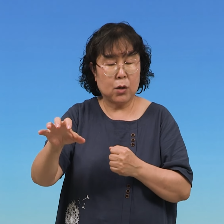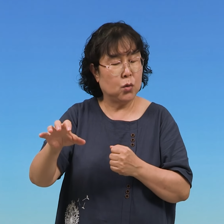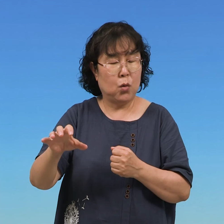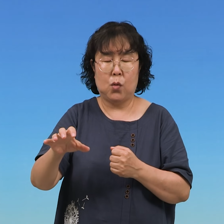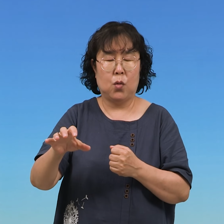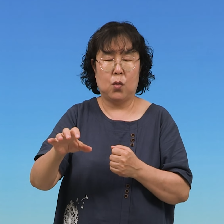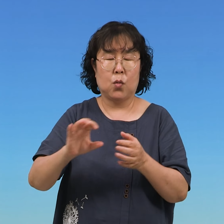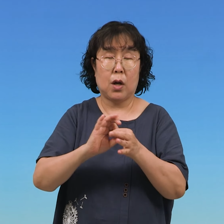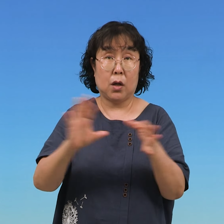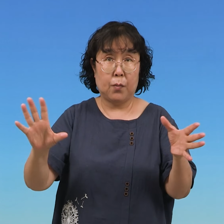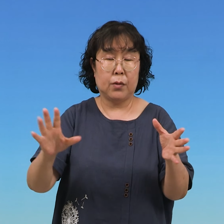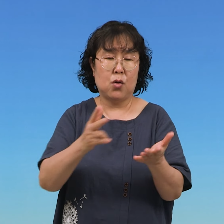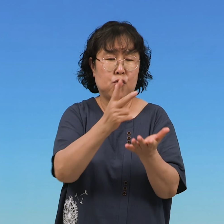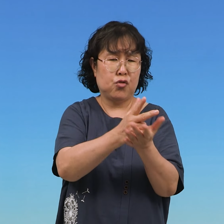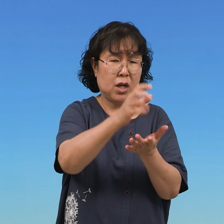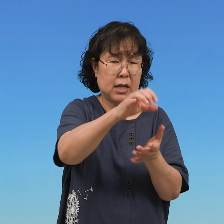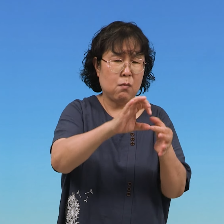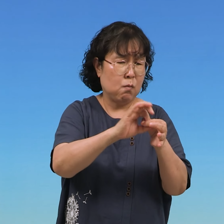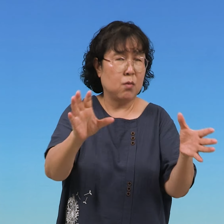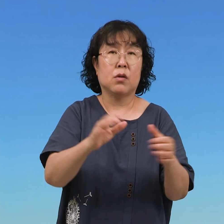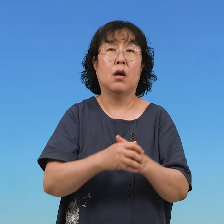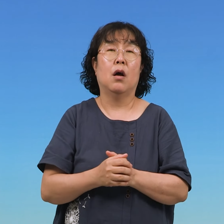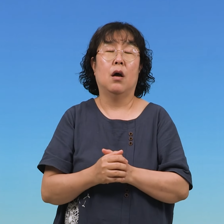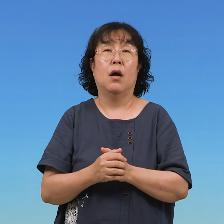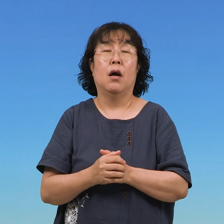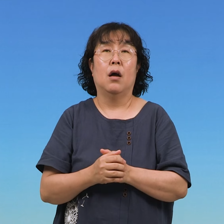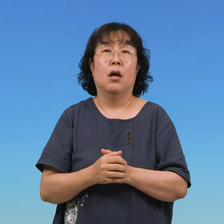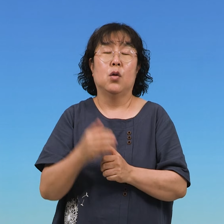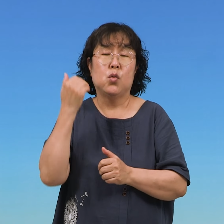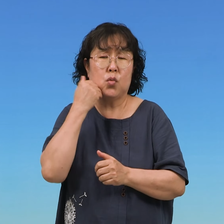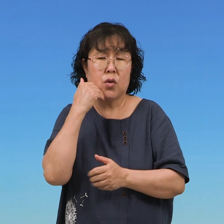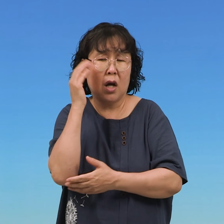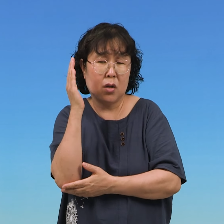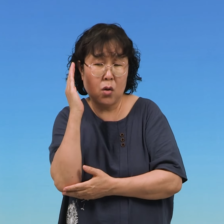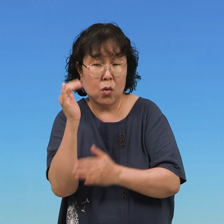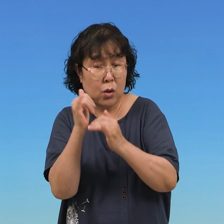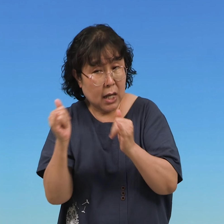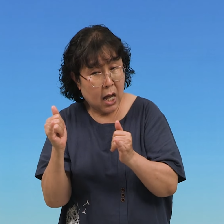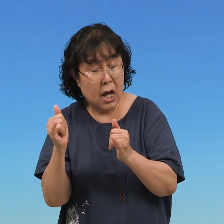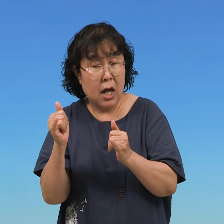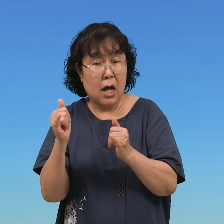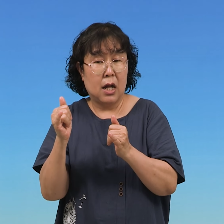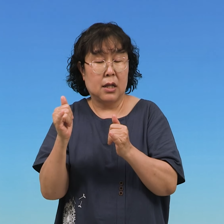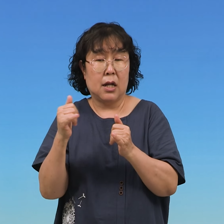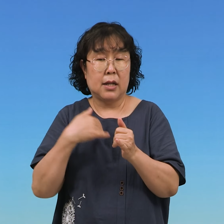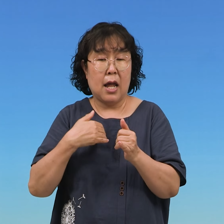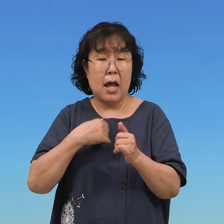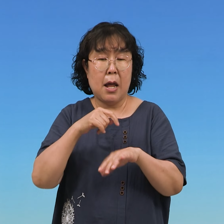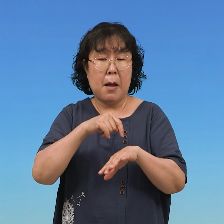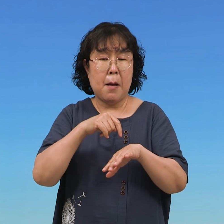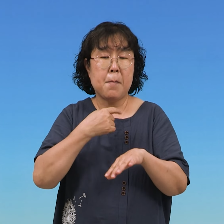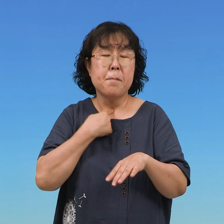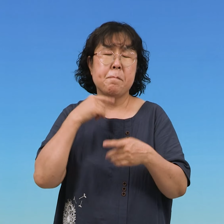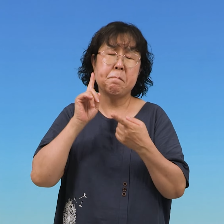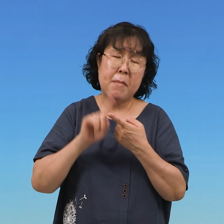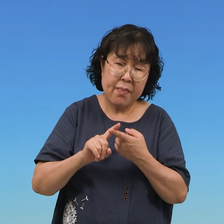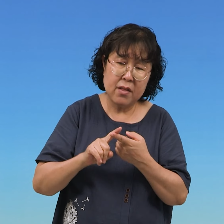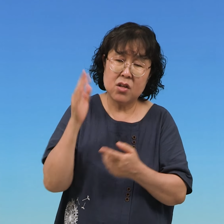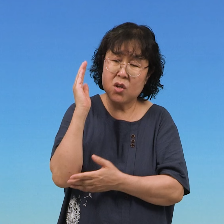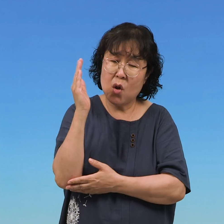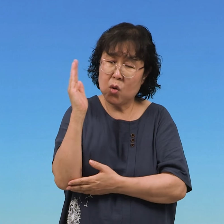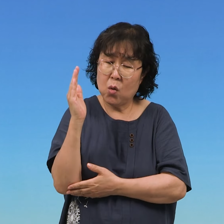장소의 문제도 아니고, 주차장 확보도 아니고, 누가 설교하느냐, 오늘 저 사람이 내게 마음을 만족시키는 그런 설교를